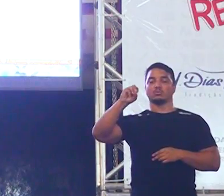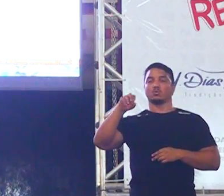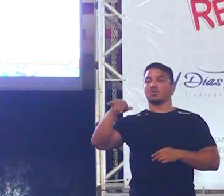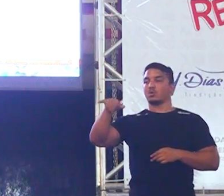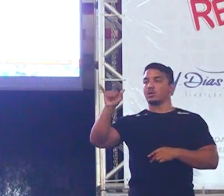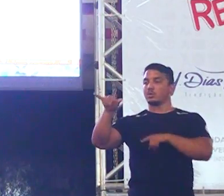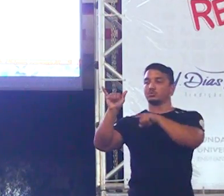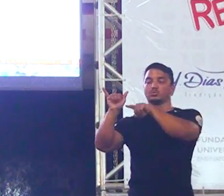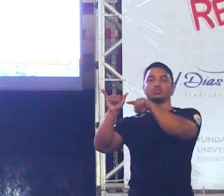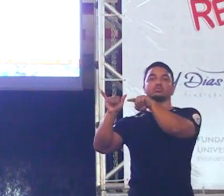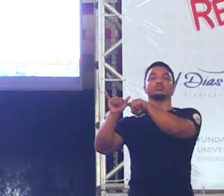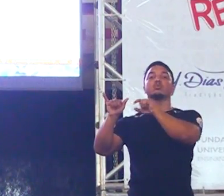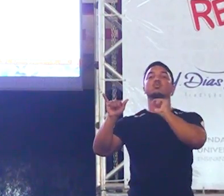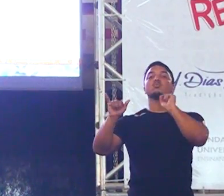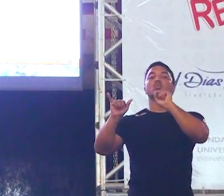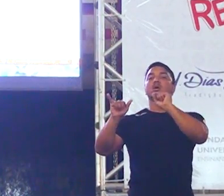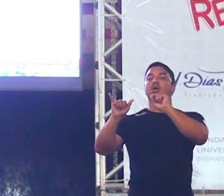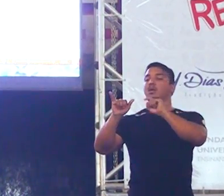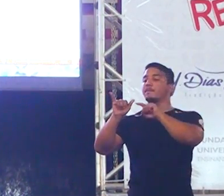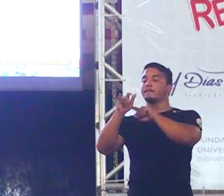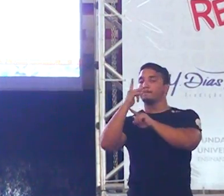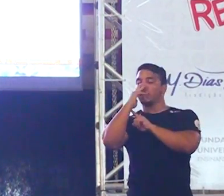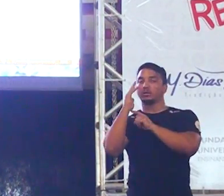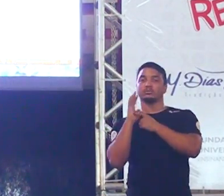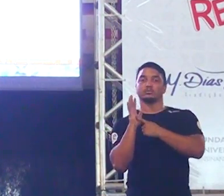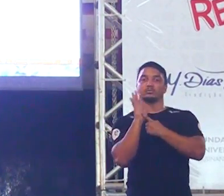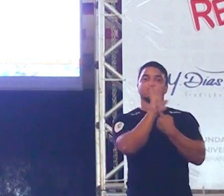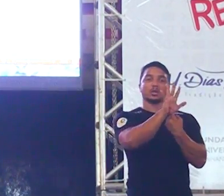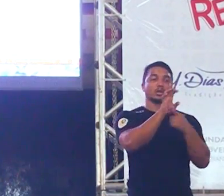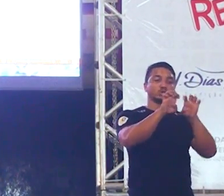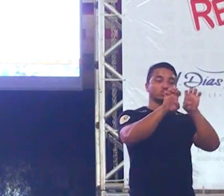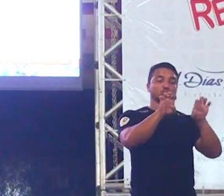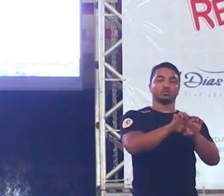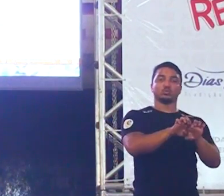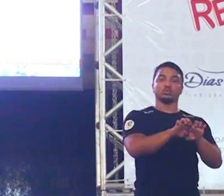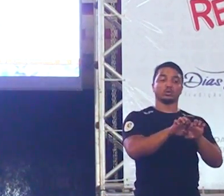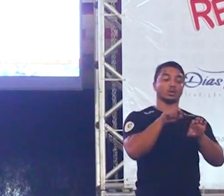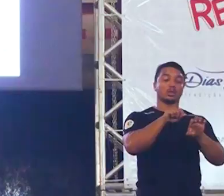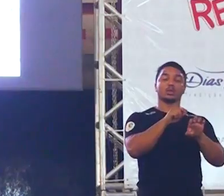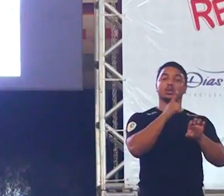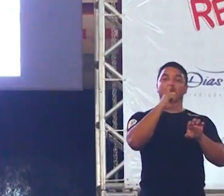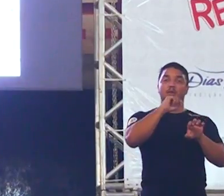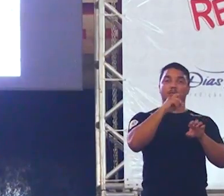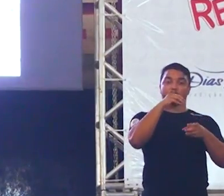do cromossomo Y, que vai fazer a estrutura genital